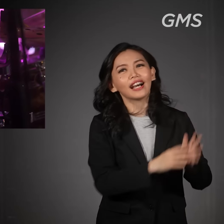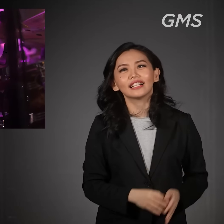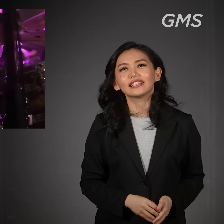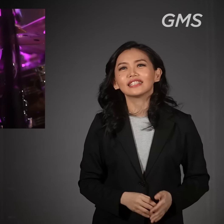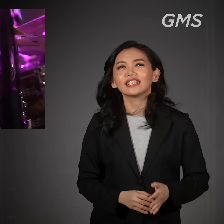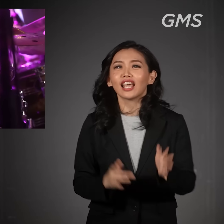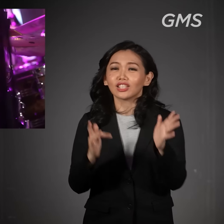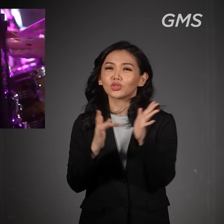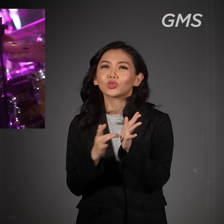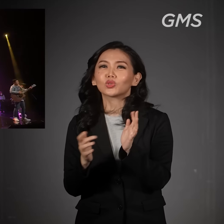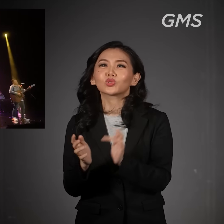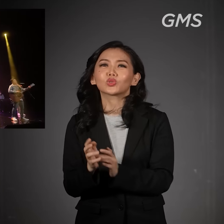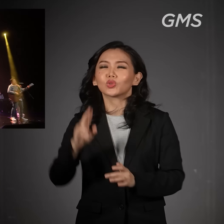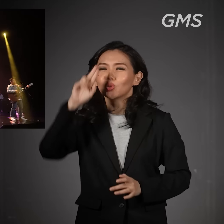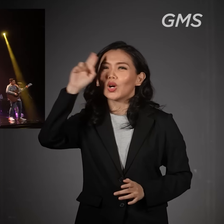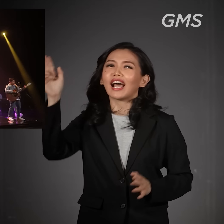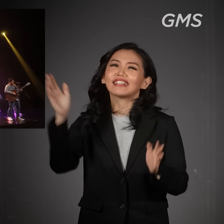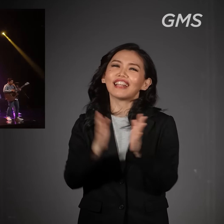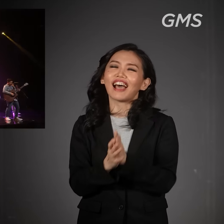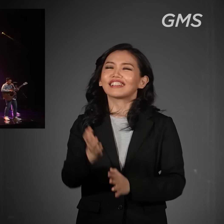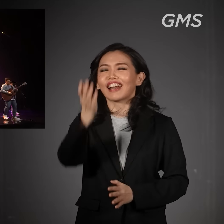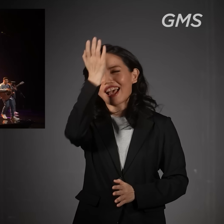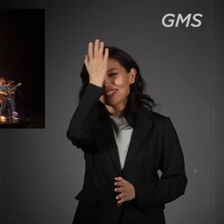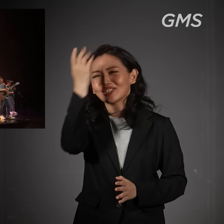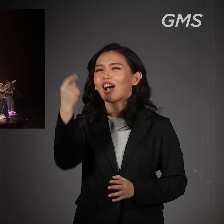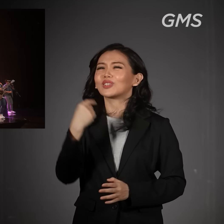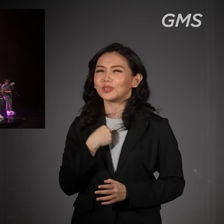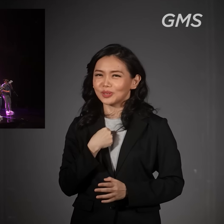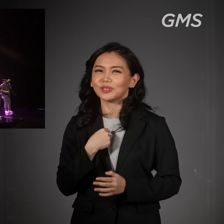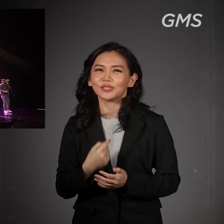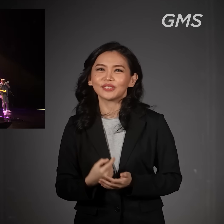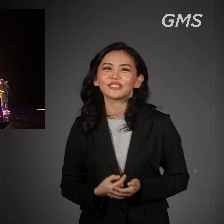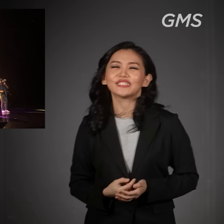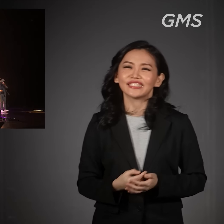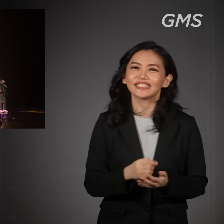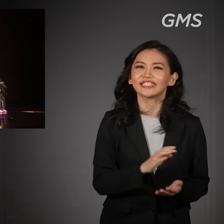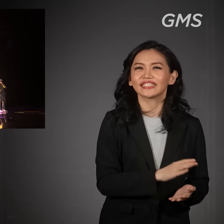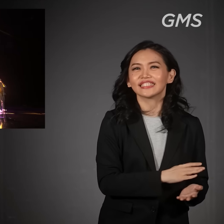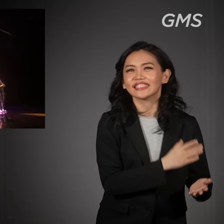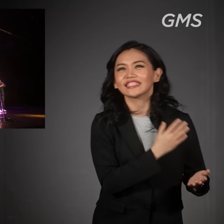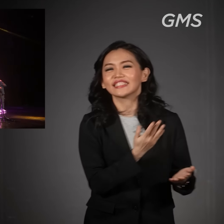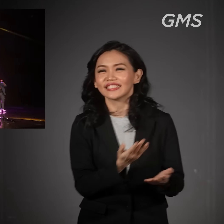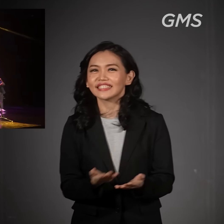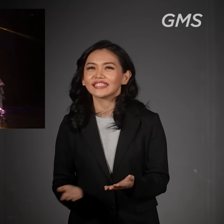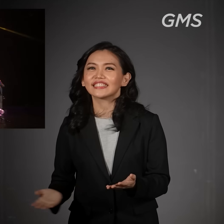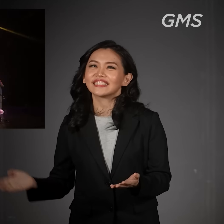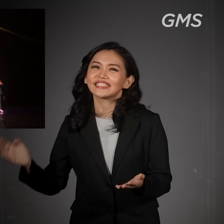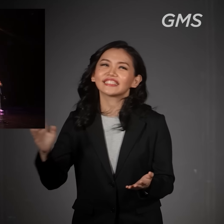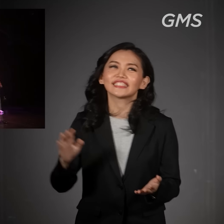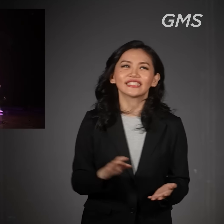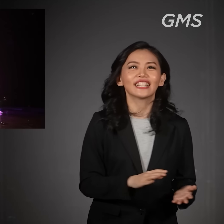sembah Yesus Tuhan dan Rajaku. Yeah, yeah.